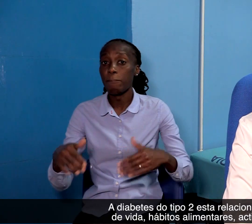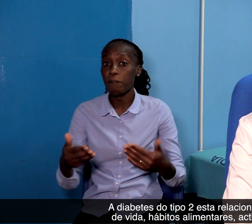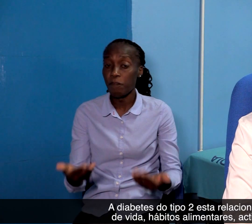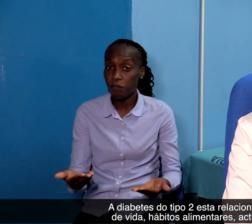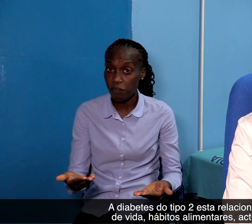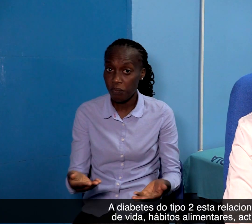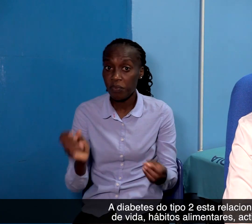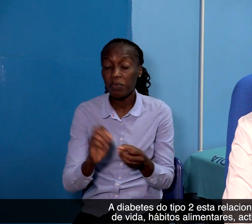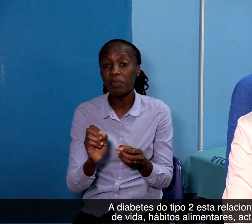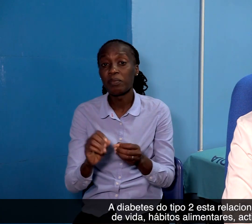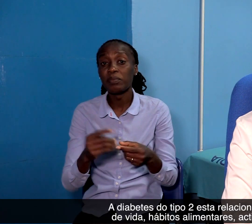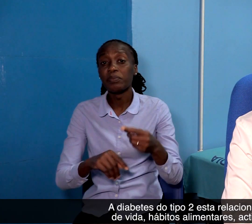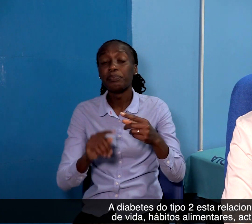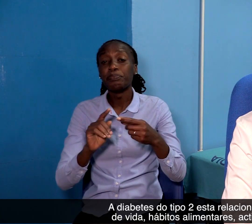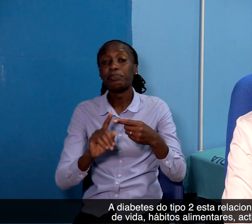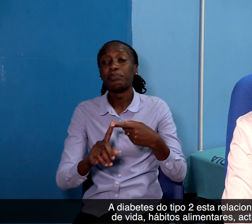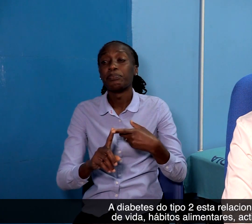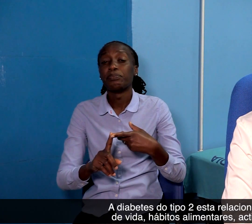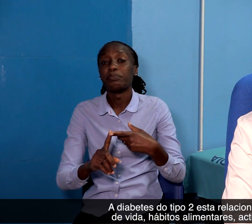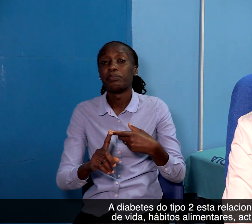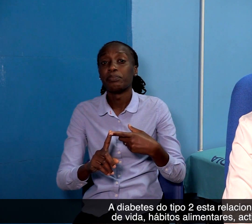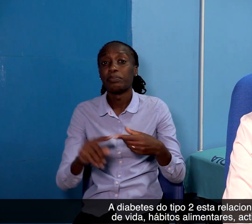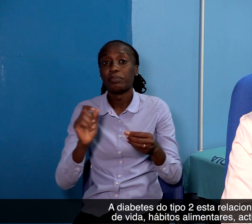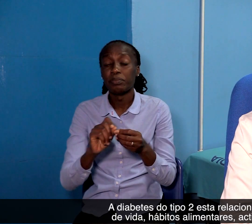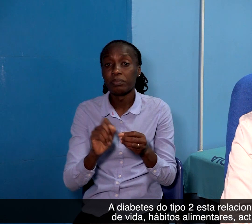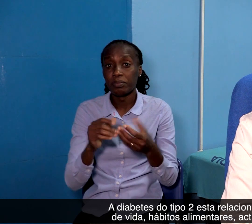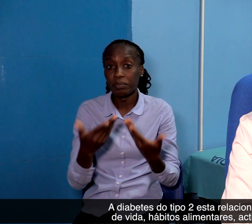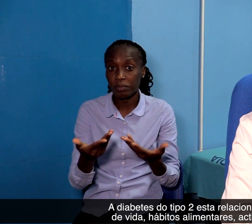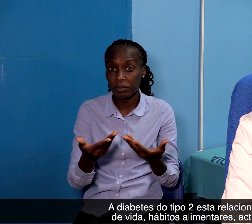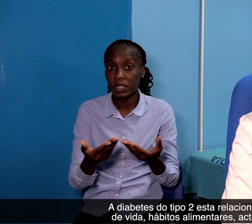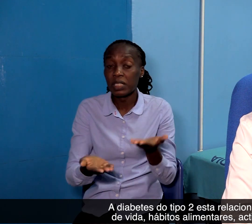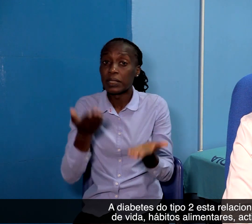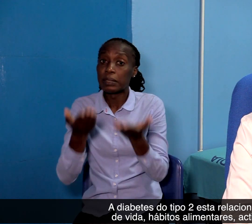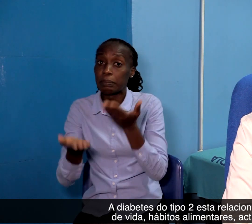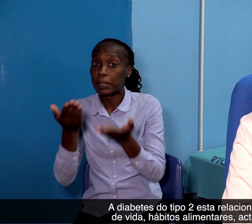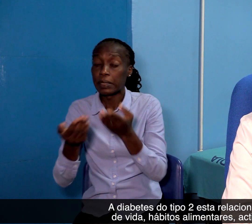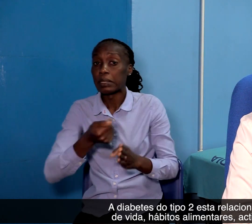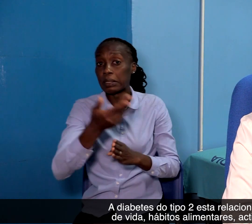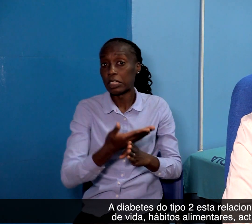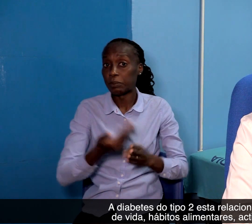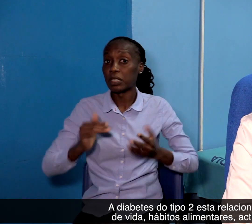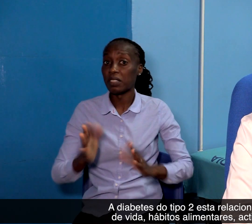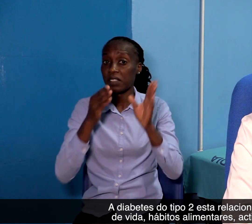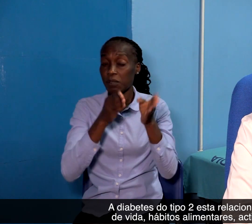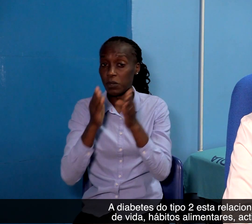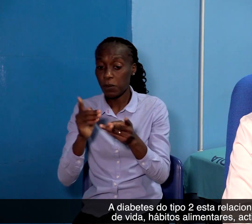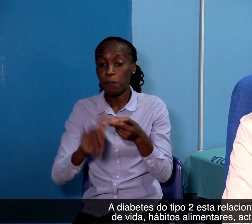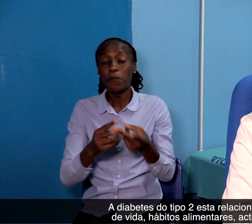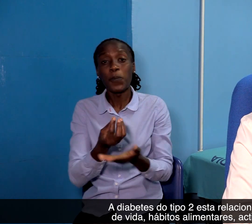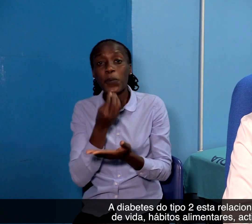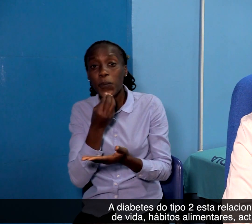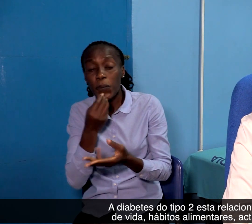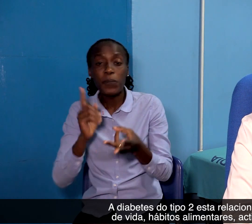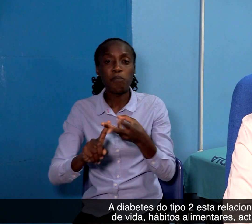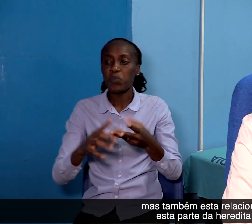Diabetes do tipo 2, ela está relacionada com os hábitos de vida, portanto, hábitos alimentares, hábitos